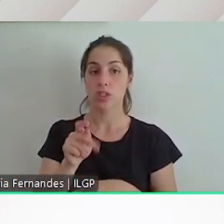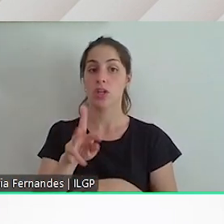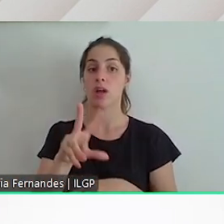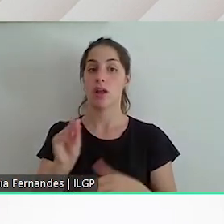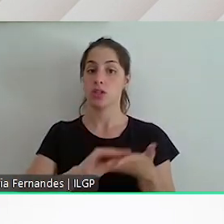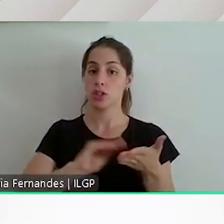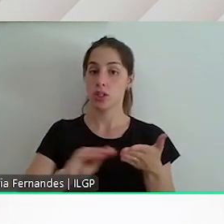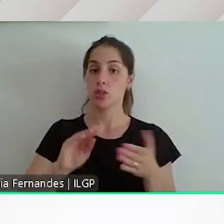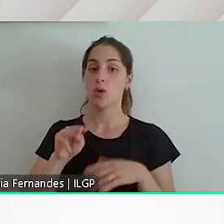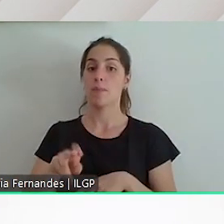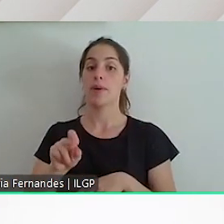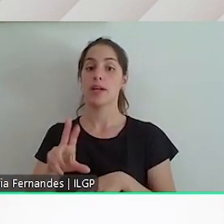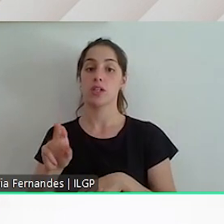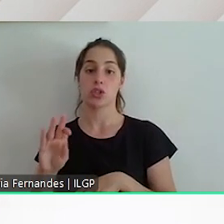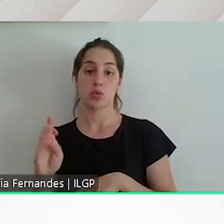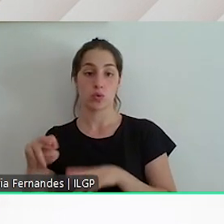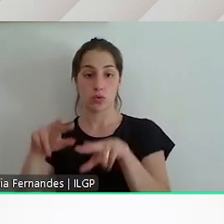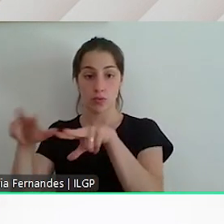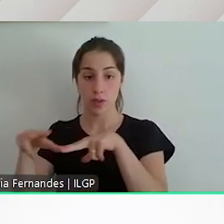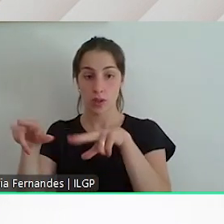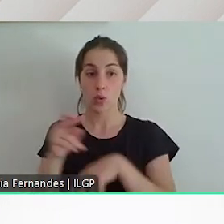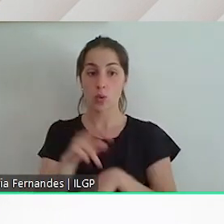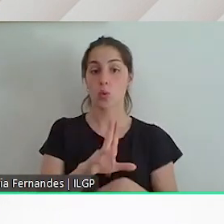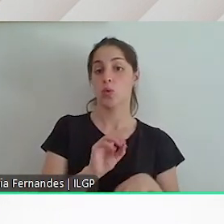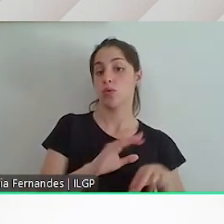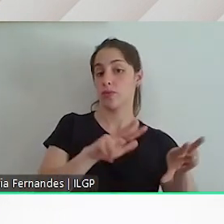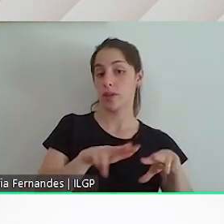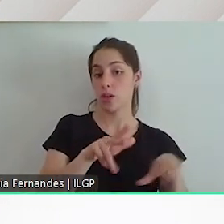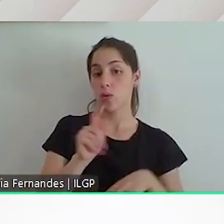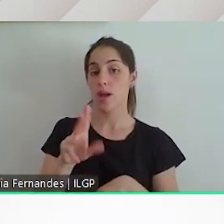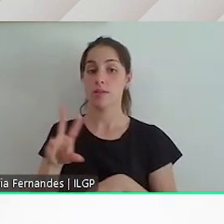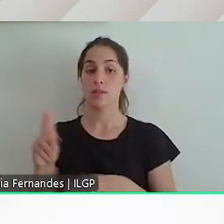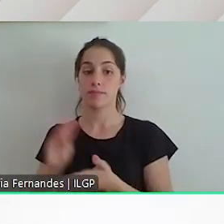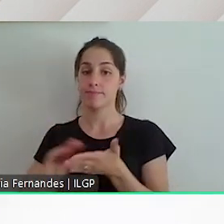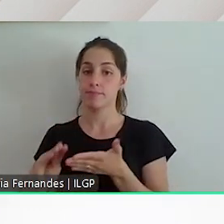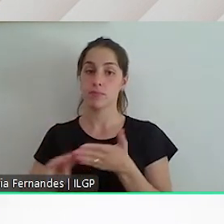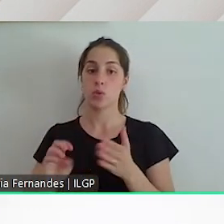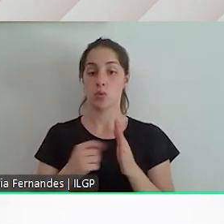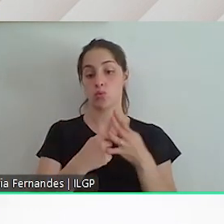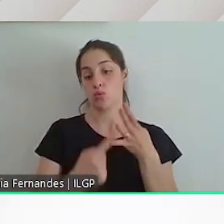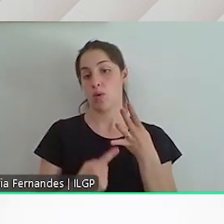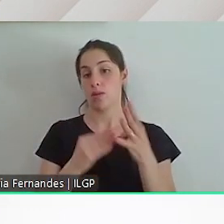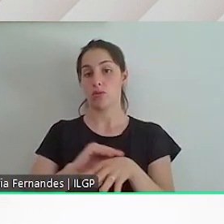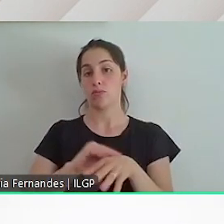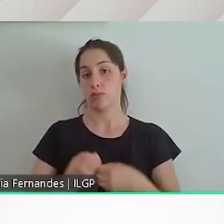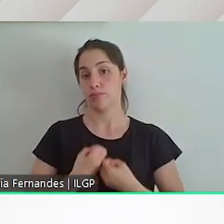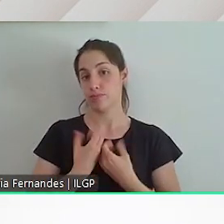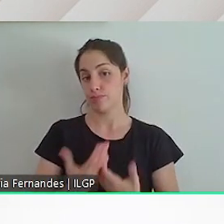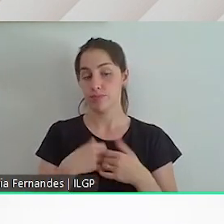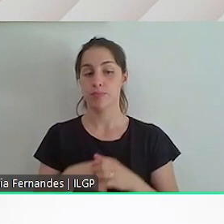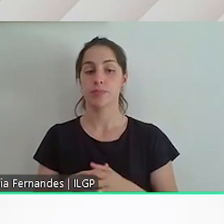Jesus Rodrigues, do Nuno Conharrolo e da Elsa Caldes. Foram os primeiros quatro a darem o seu testemunho